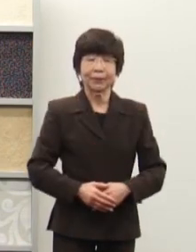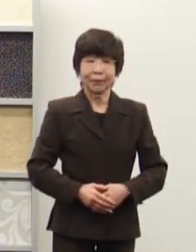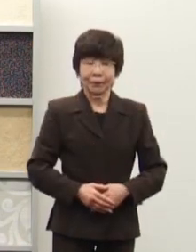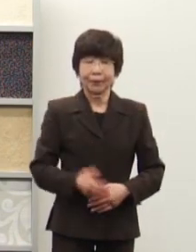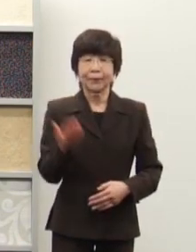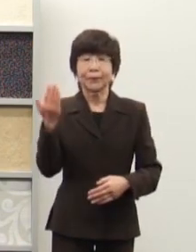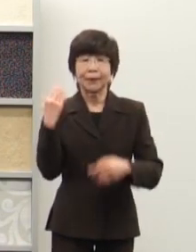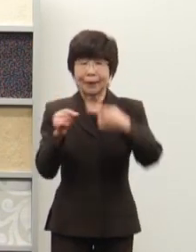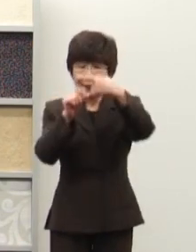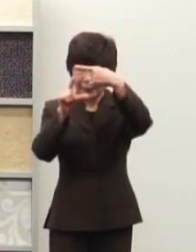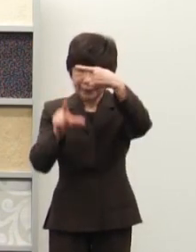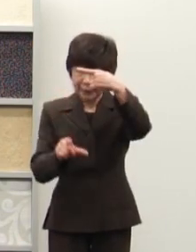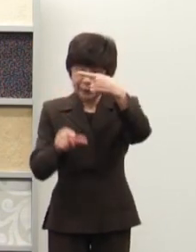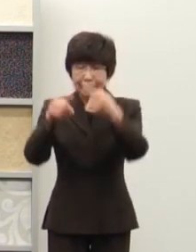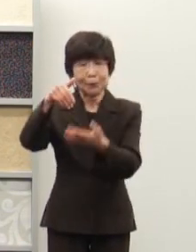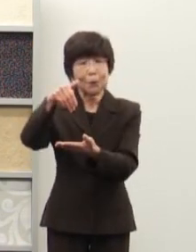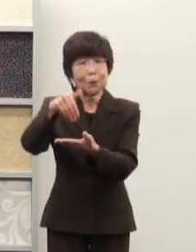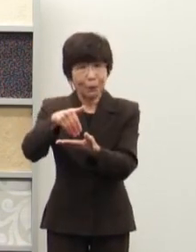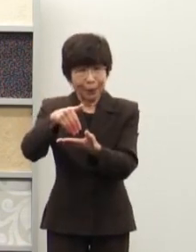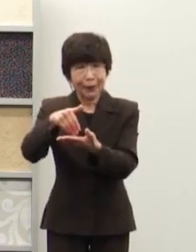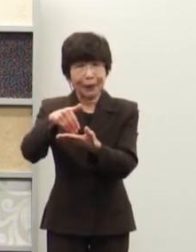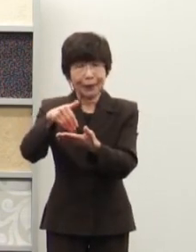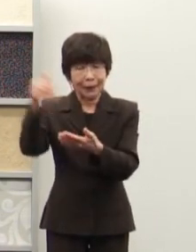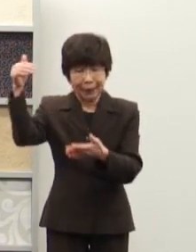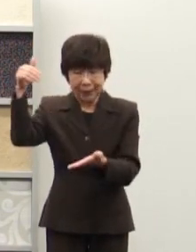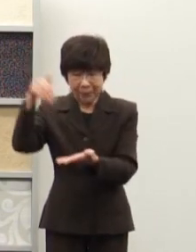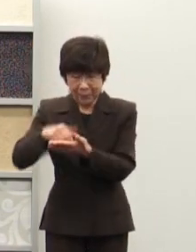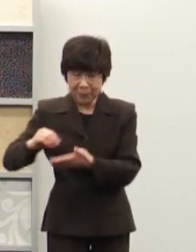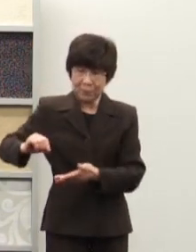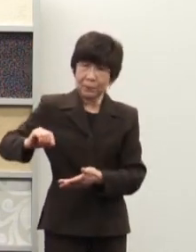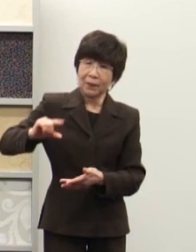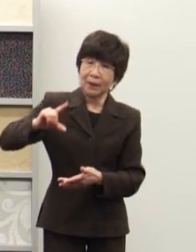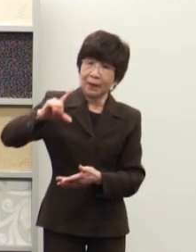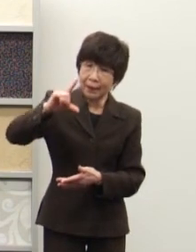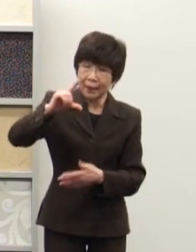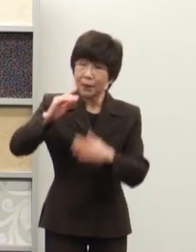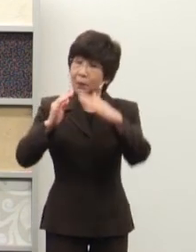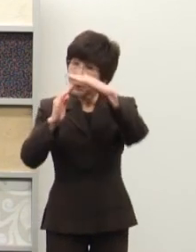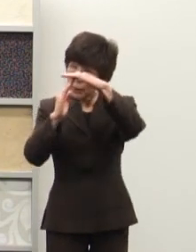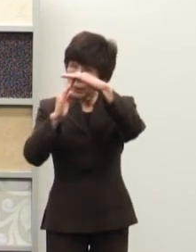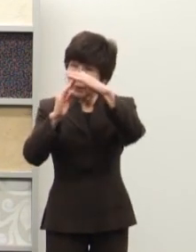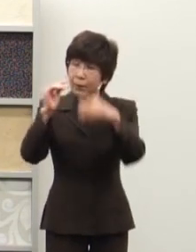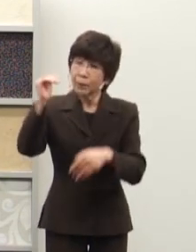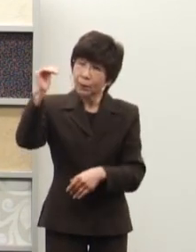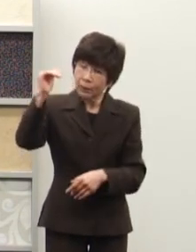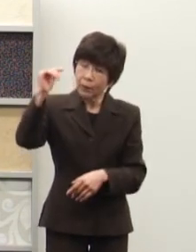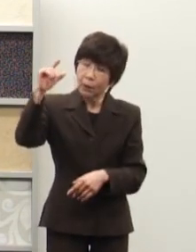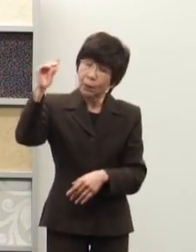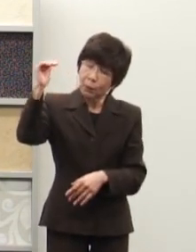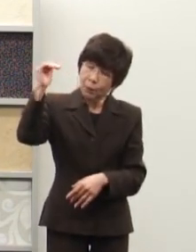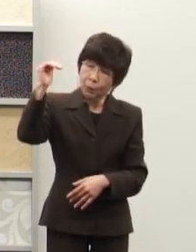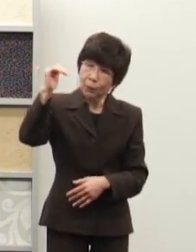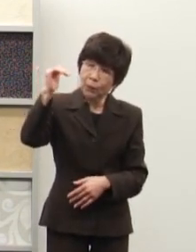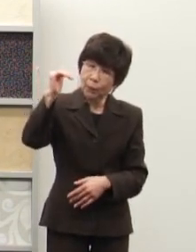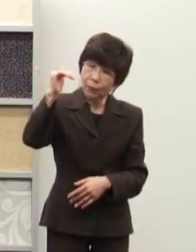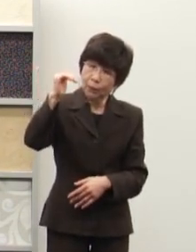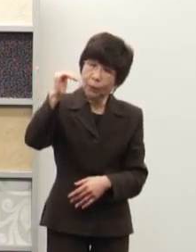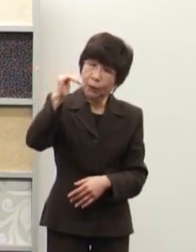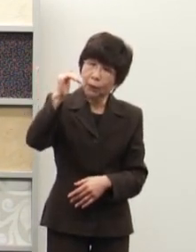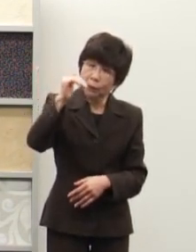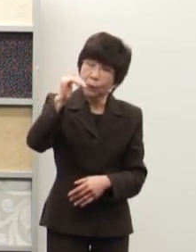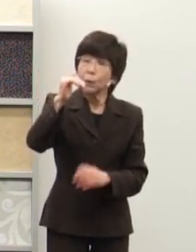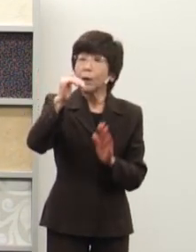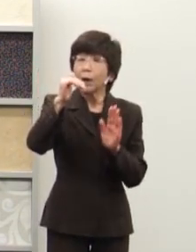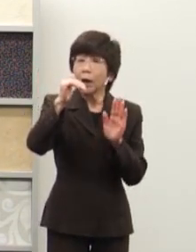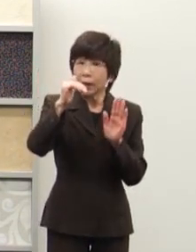1月の下旬をやっぱりピークにして、緩やかな減少傾向を認めているという